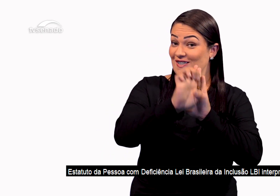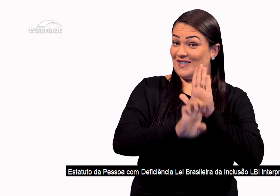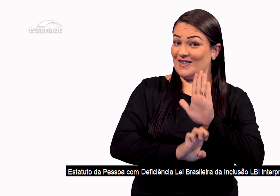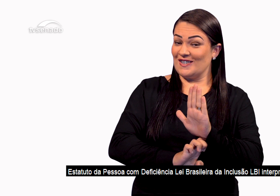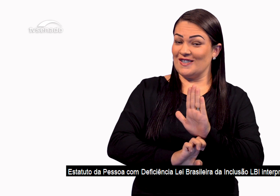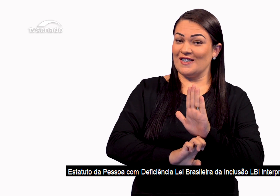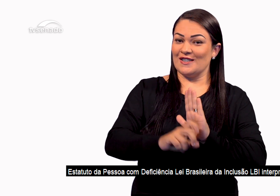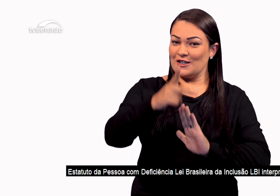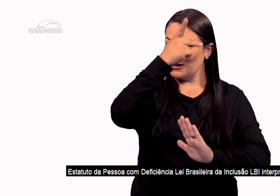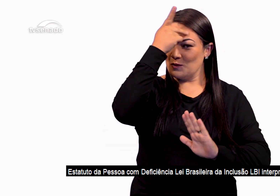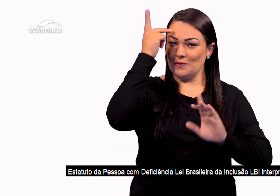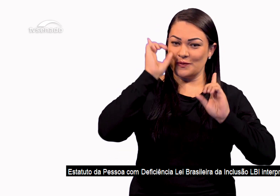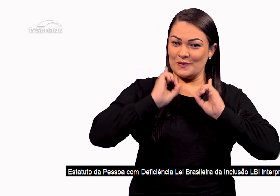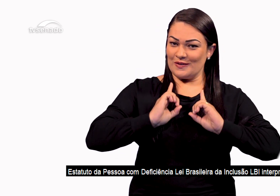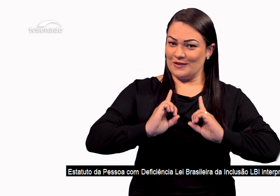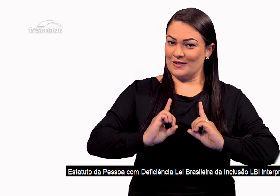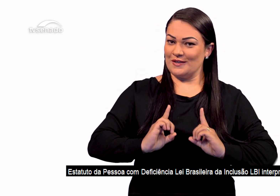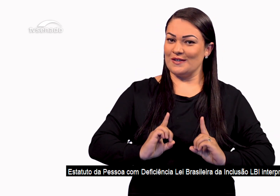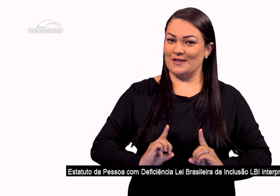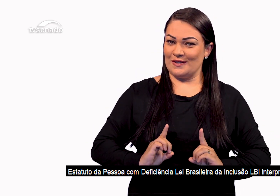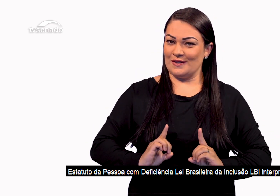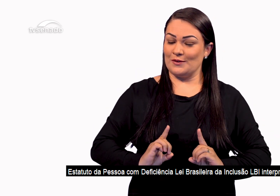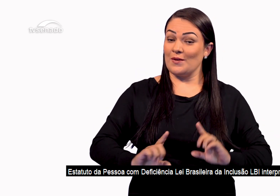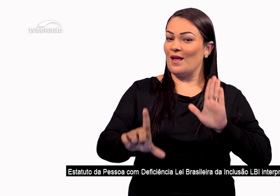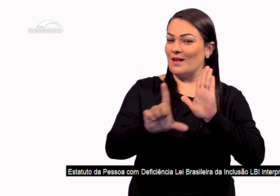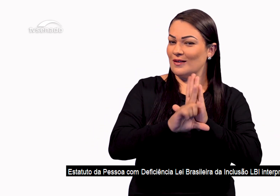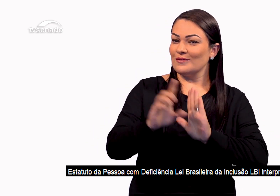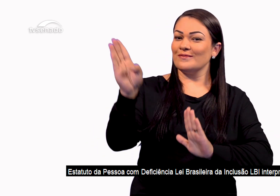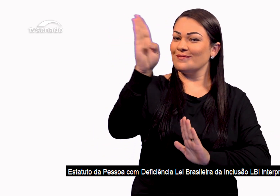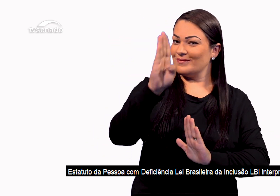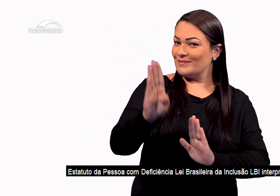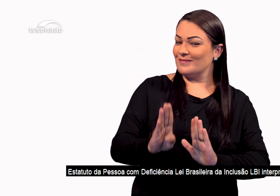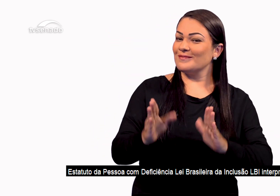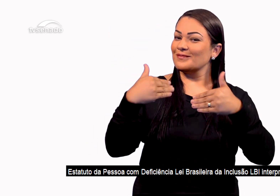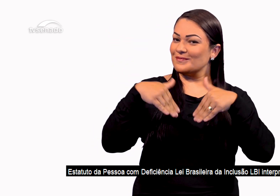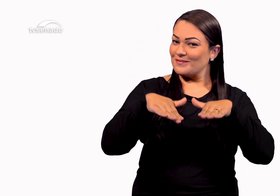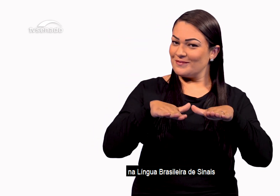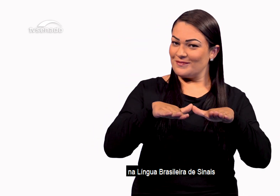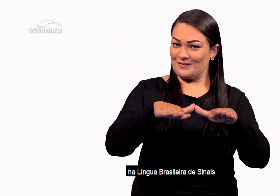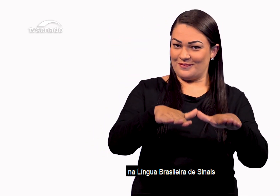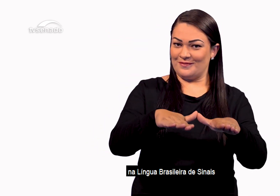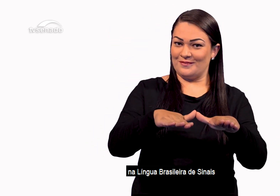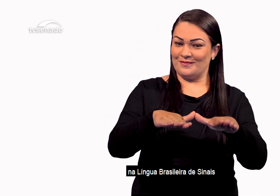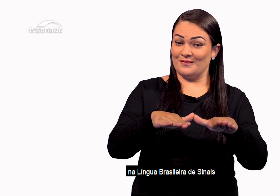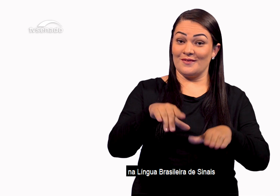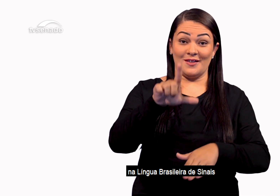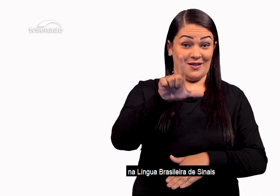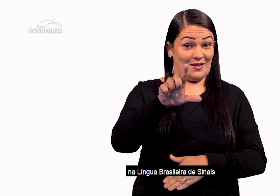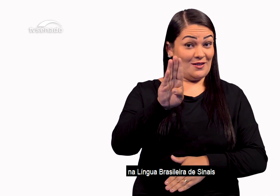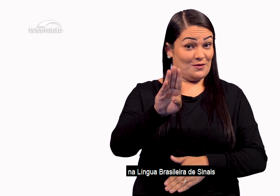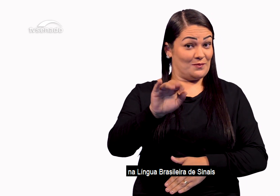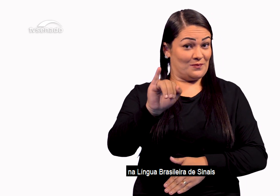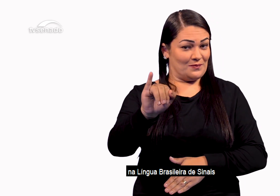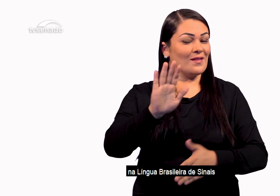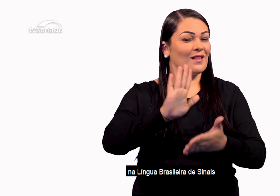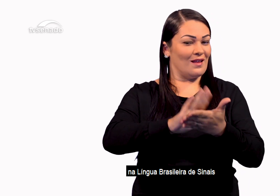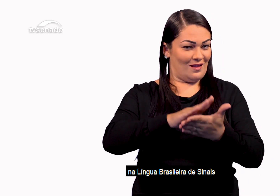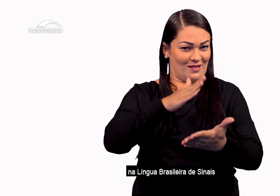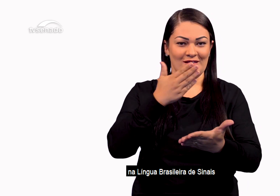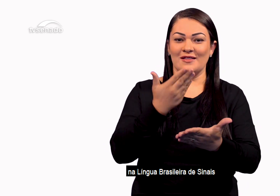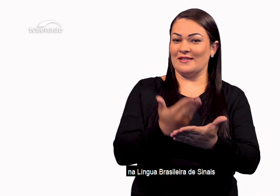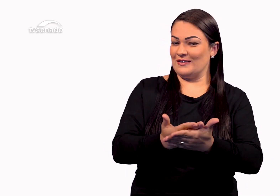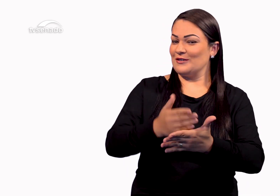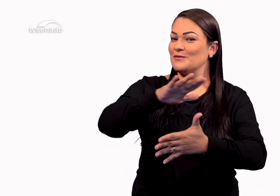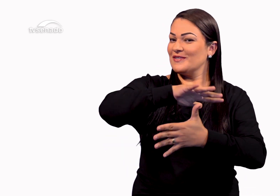Estatuto da pessoa com deficiência, lei brasileira da inclusão, LBI, interpretada na língua brasileira de sinais